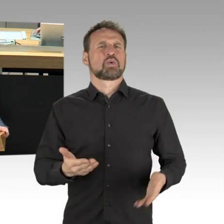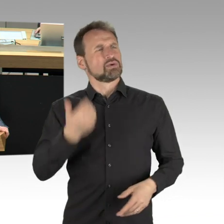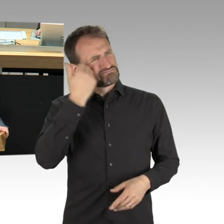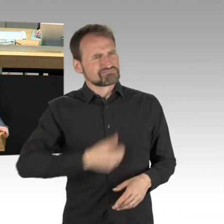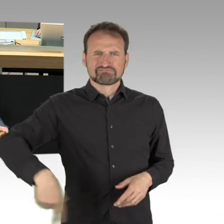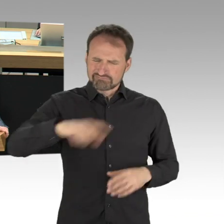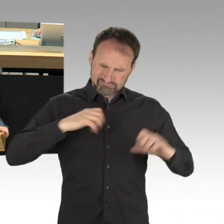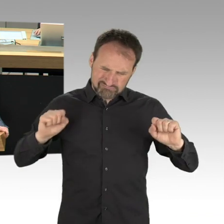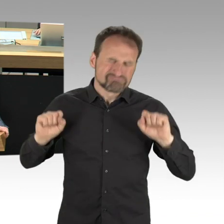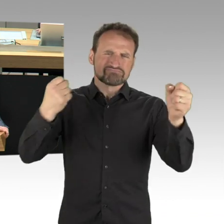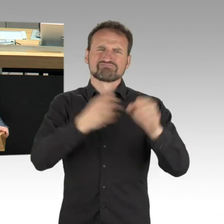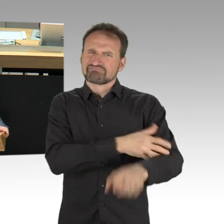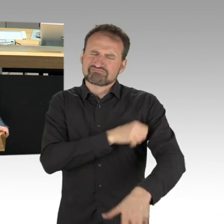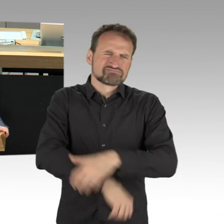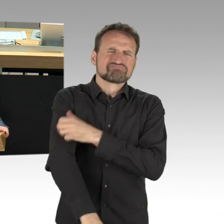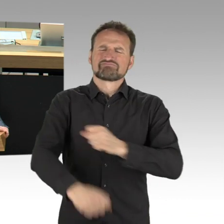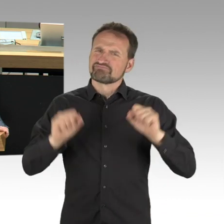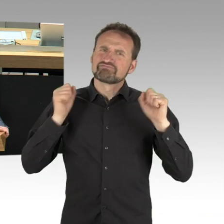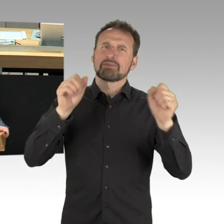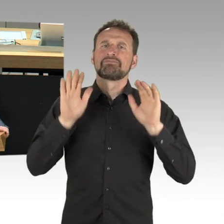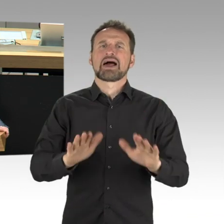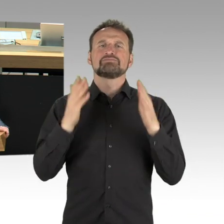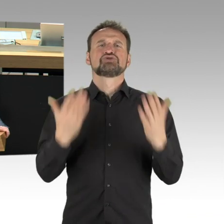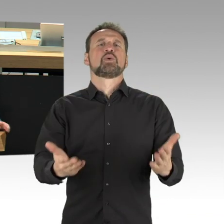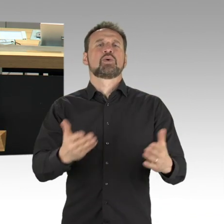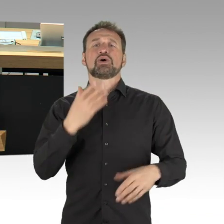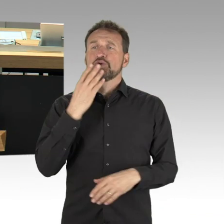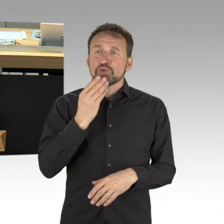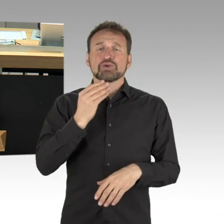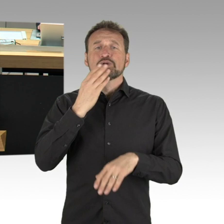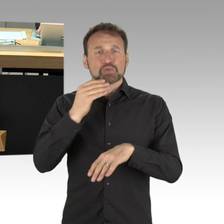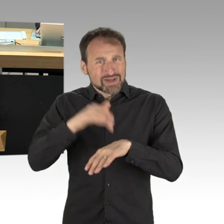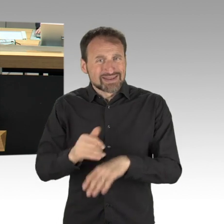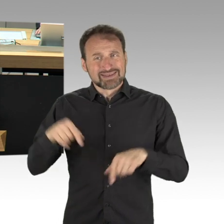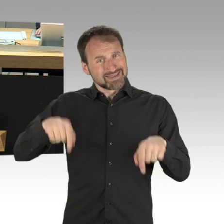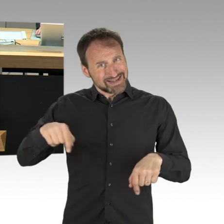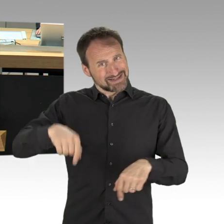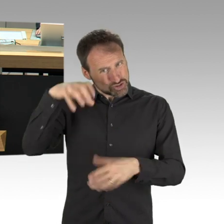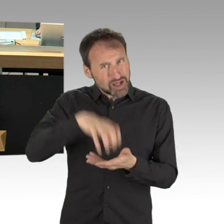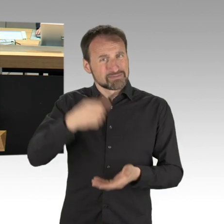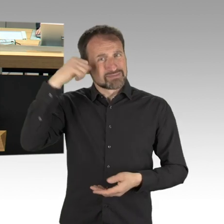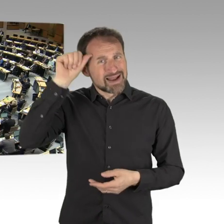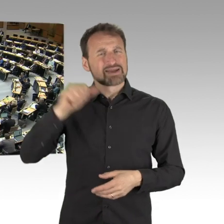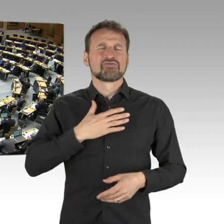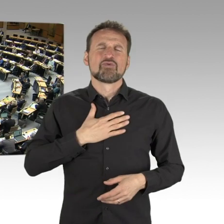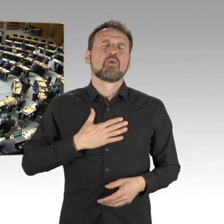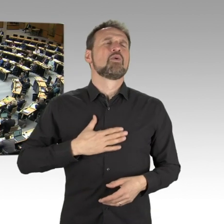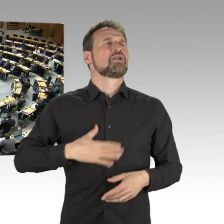ist und sich alle Jüdinnen und Juden in dieser Stadt sicher und wohl fühlen. Ich danke Ihnen für Ihre